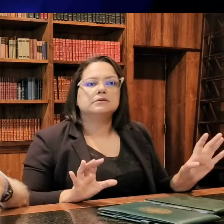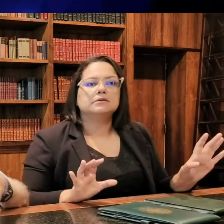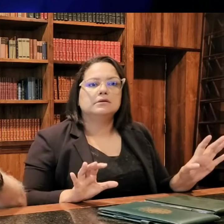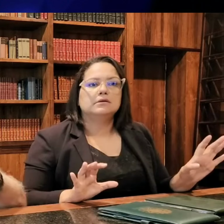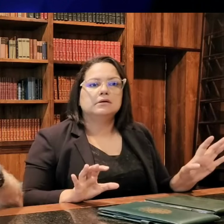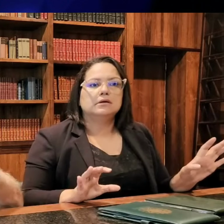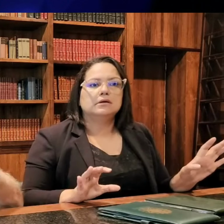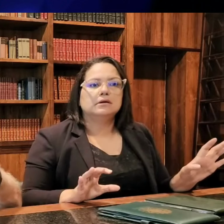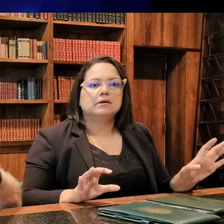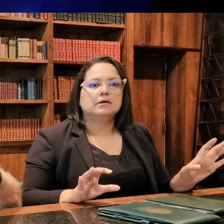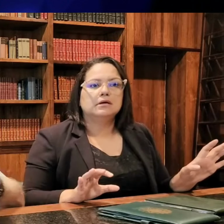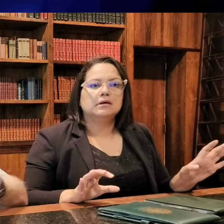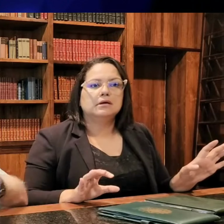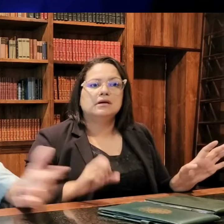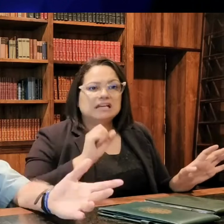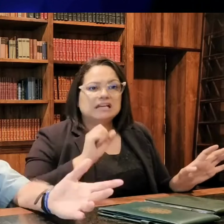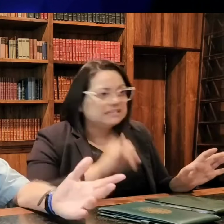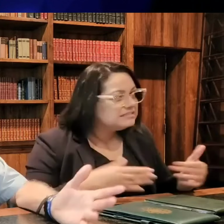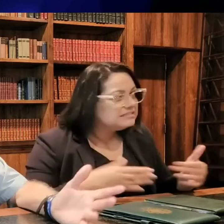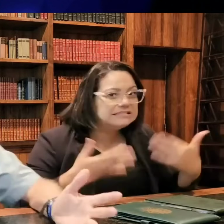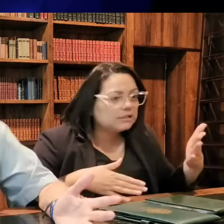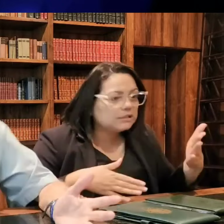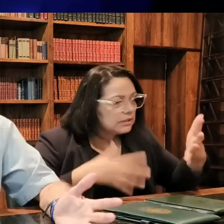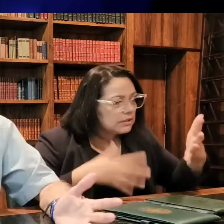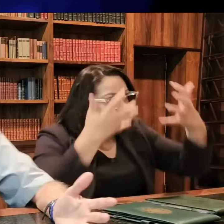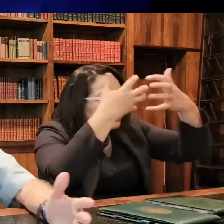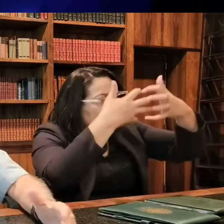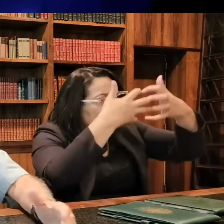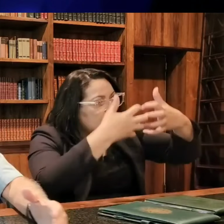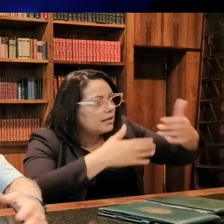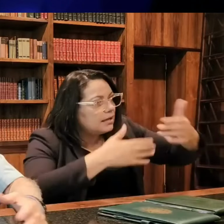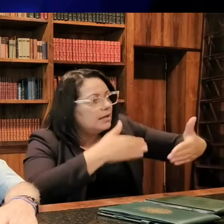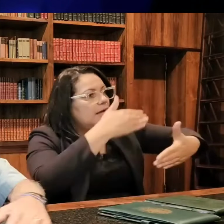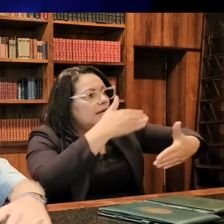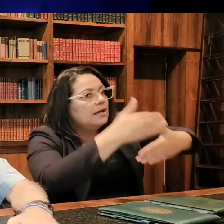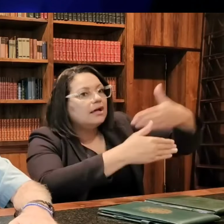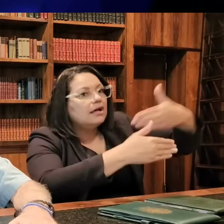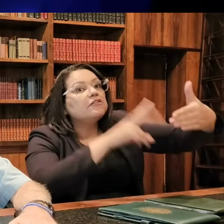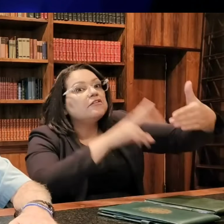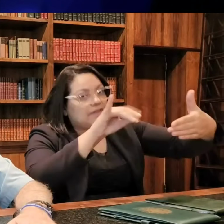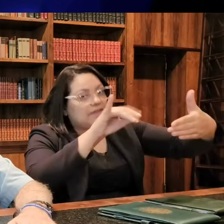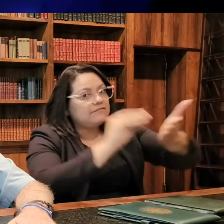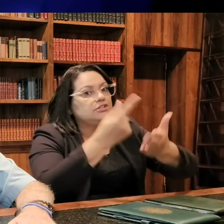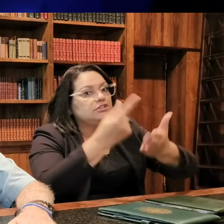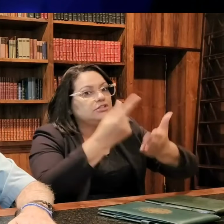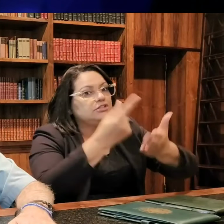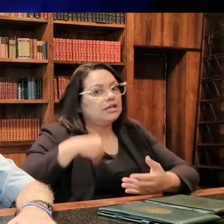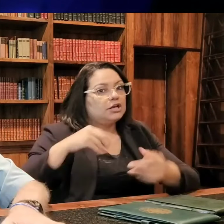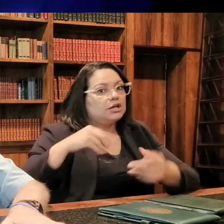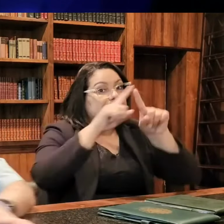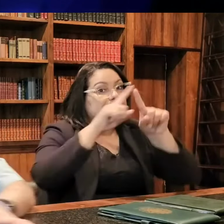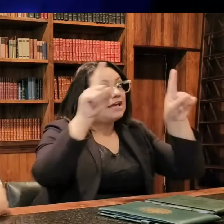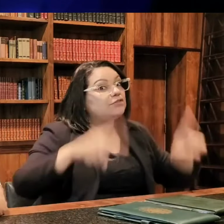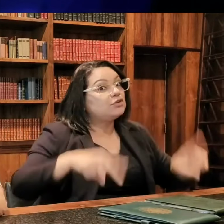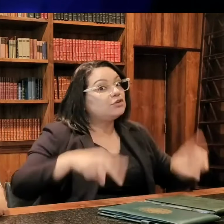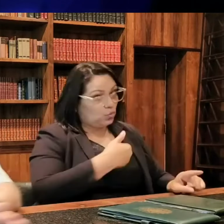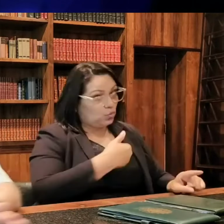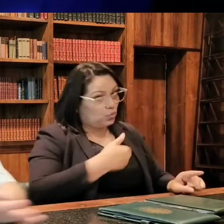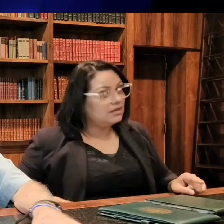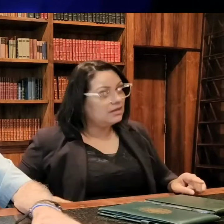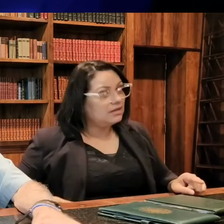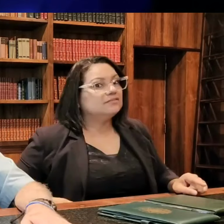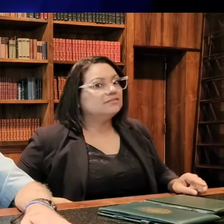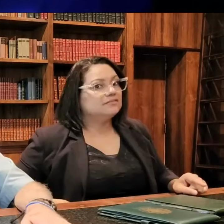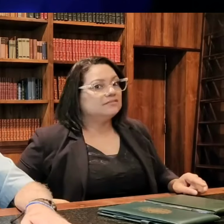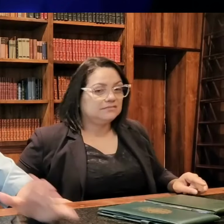sendo infiltrado, não sendo aquele pseudo, né, que finge ser o que não é, né, tá